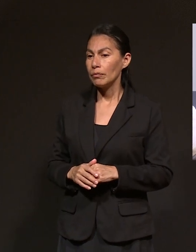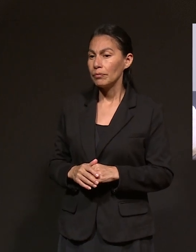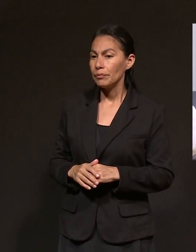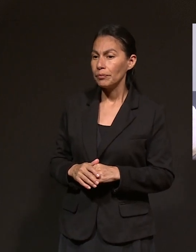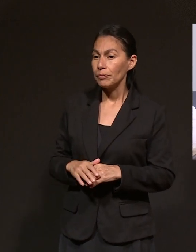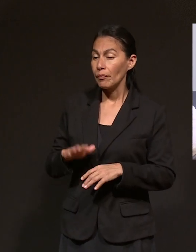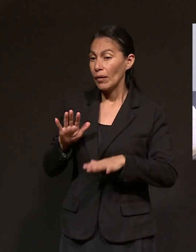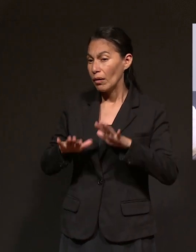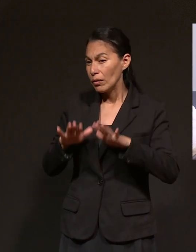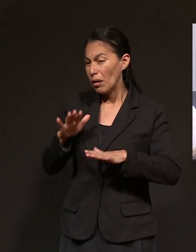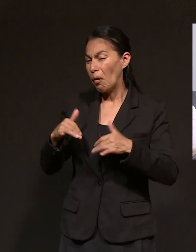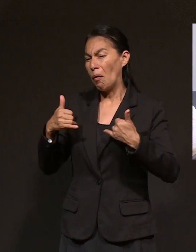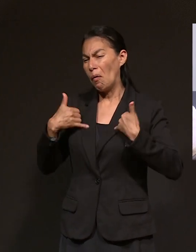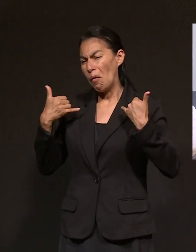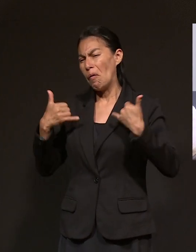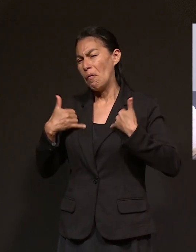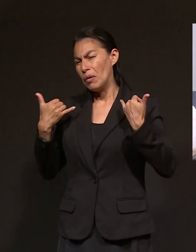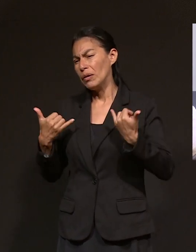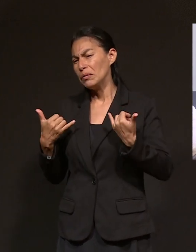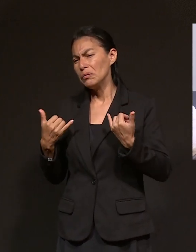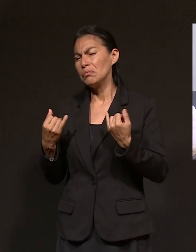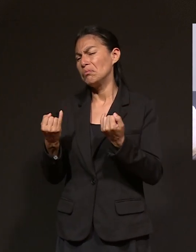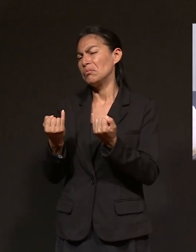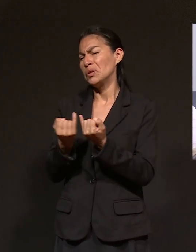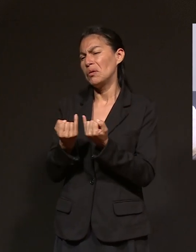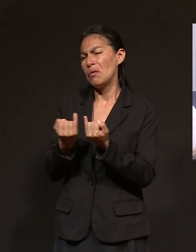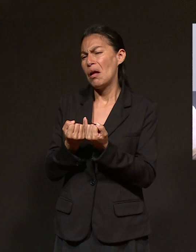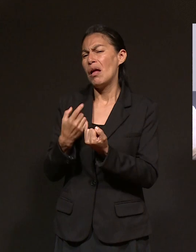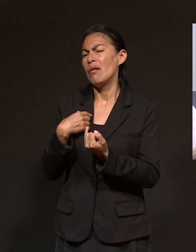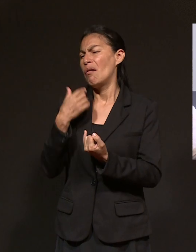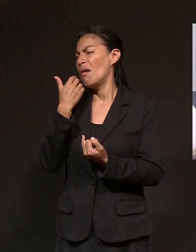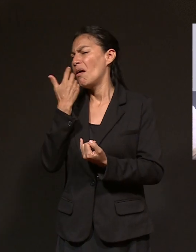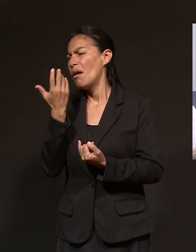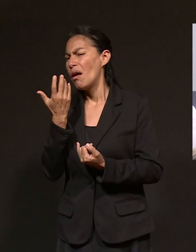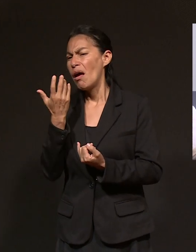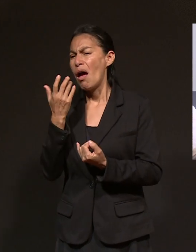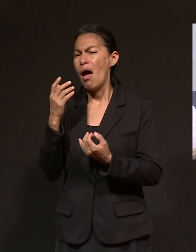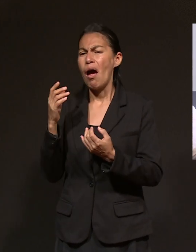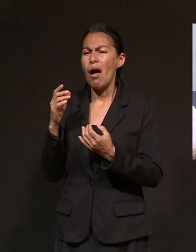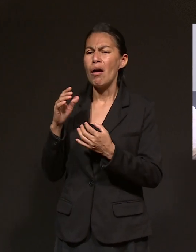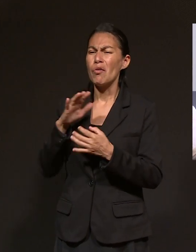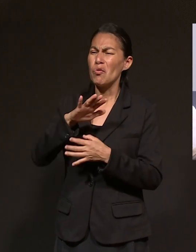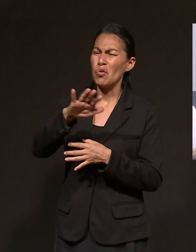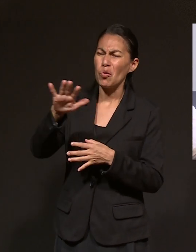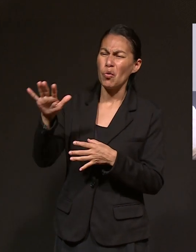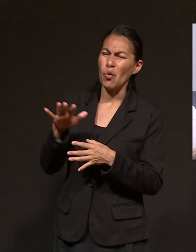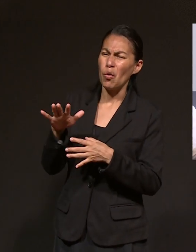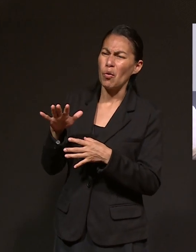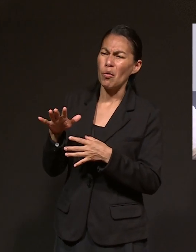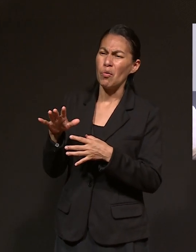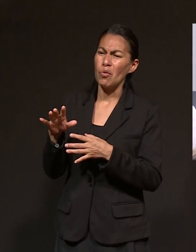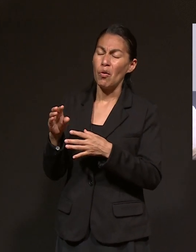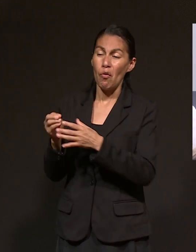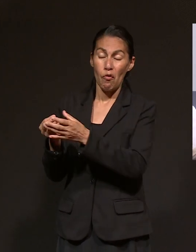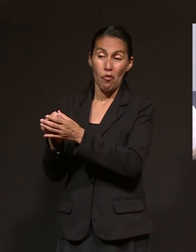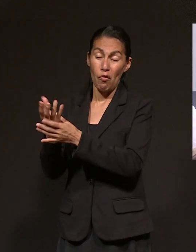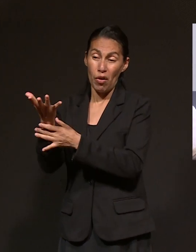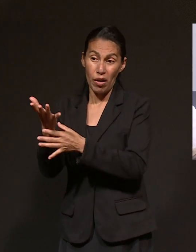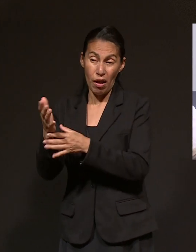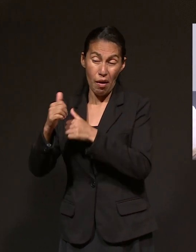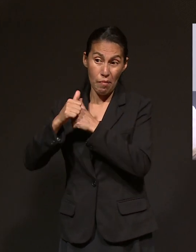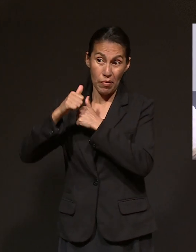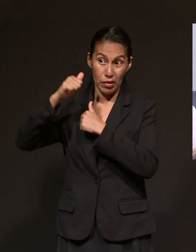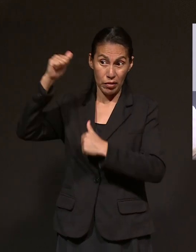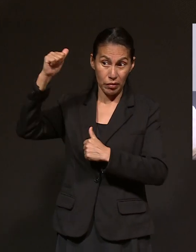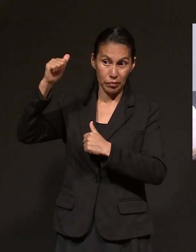adolescente, en cierto momento quise probar el mundo, ir al